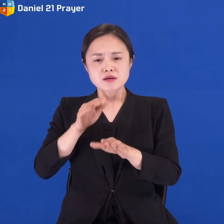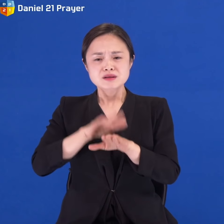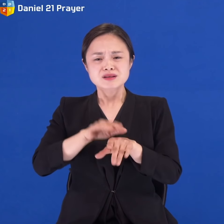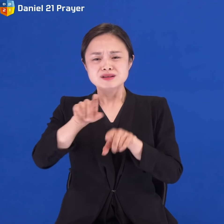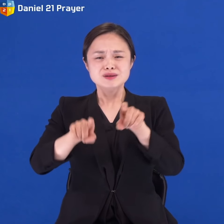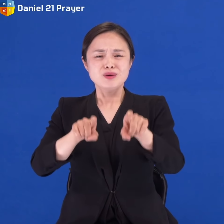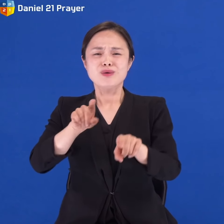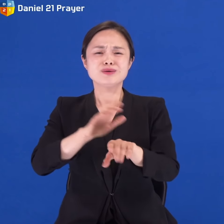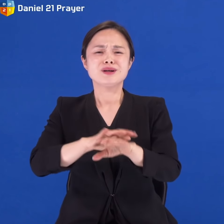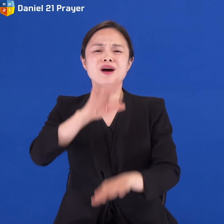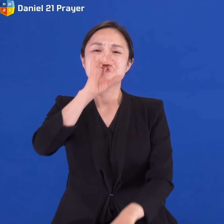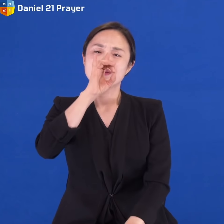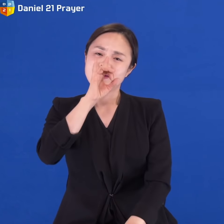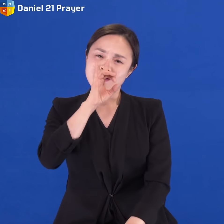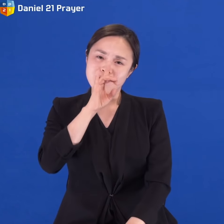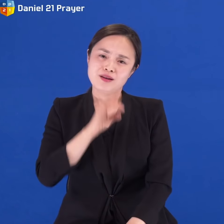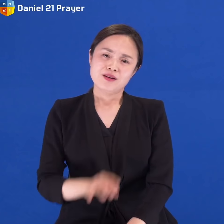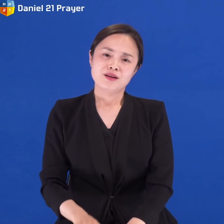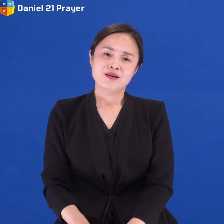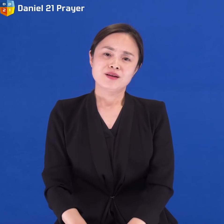많이 쏘갔죠.